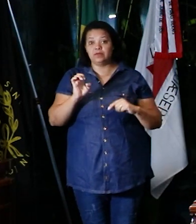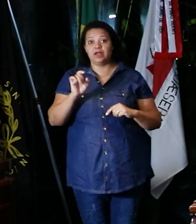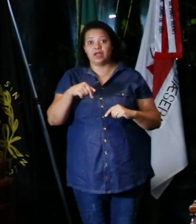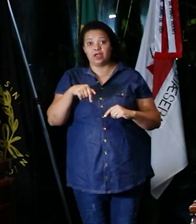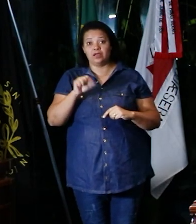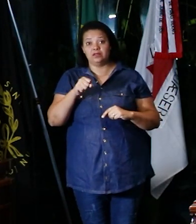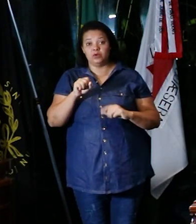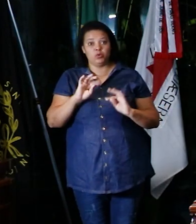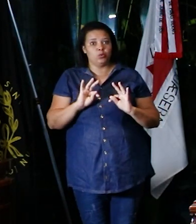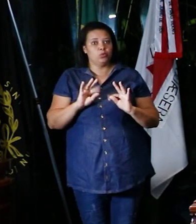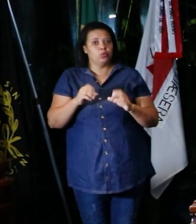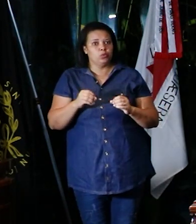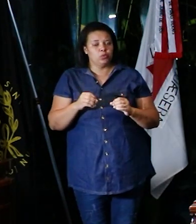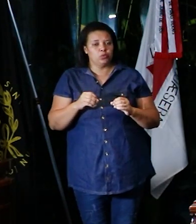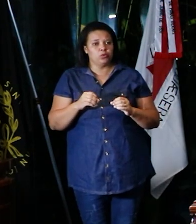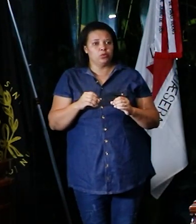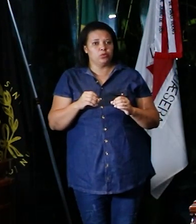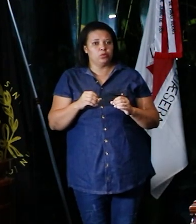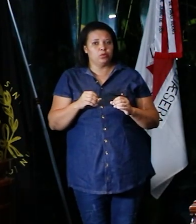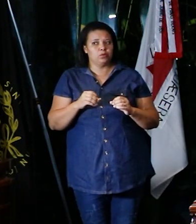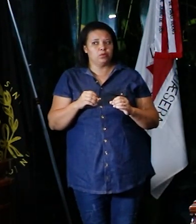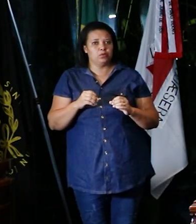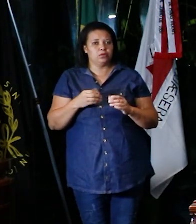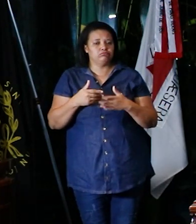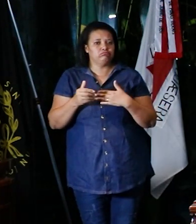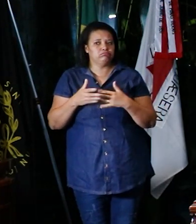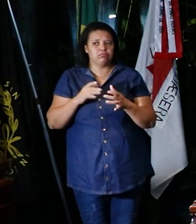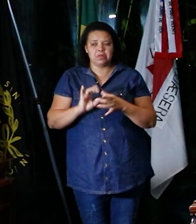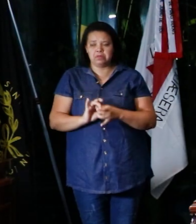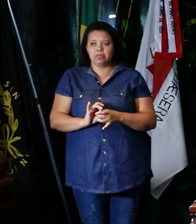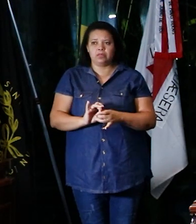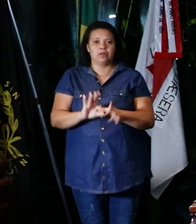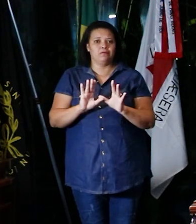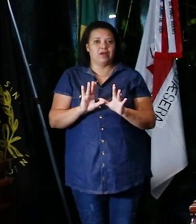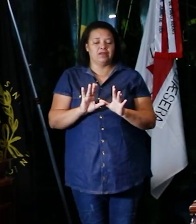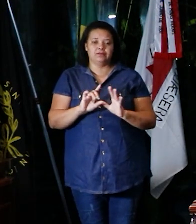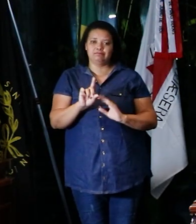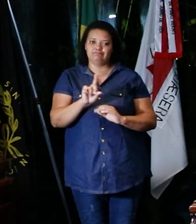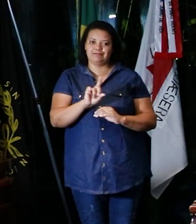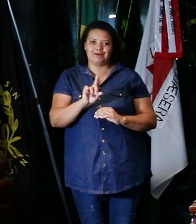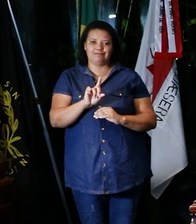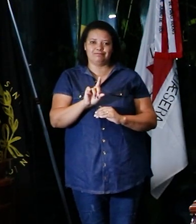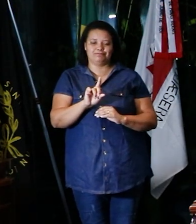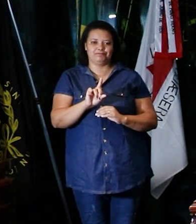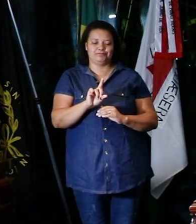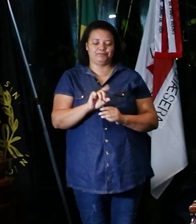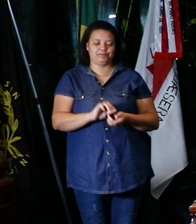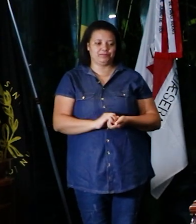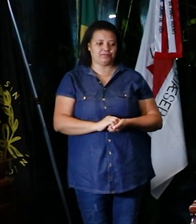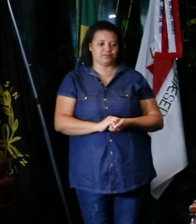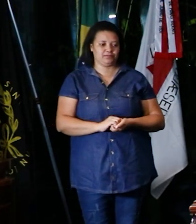tudo modernista e a qualquer preço? Não. Então, facilmente,